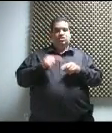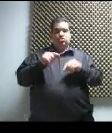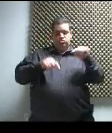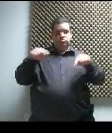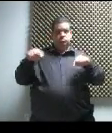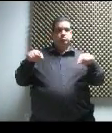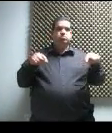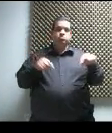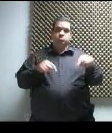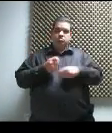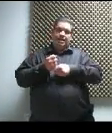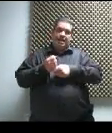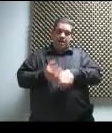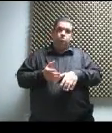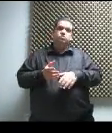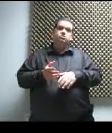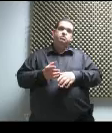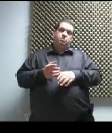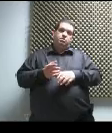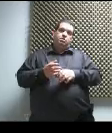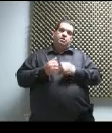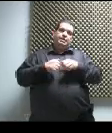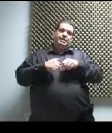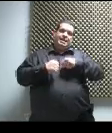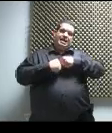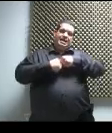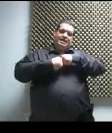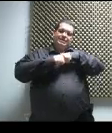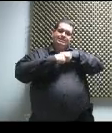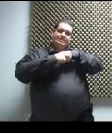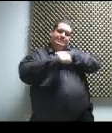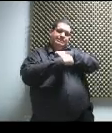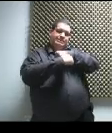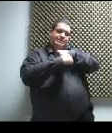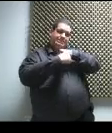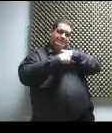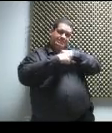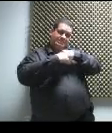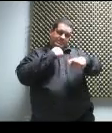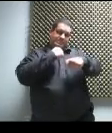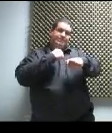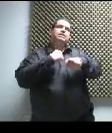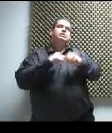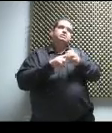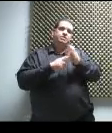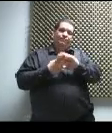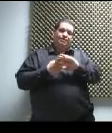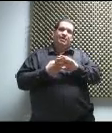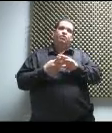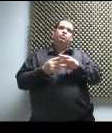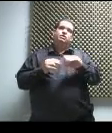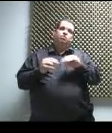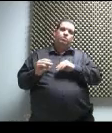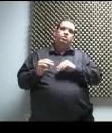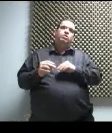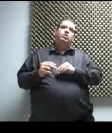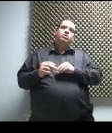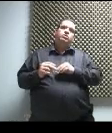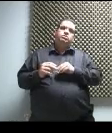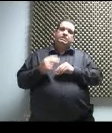causa generalmente la fricción entre bloques. Y esa fricción cuando se está moviendo se